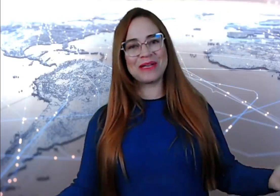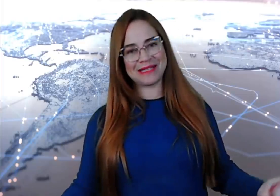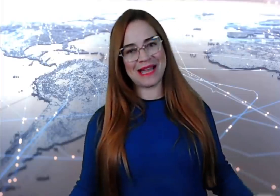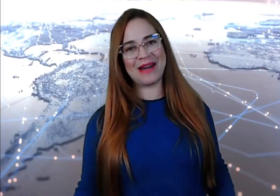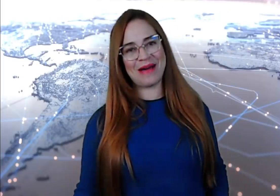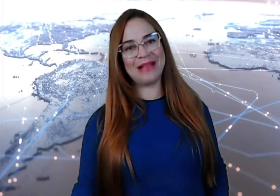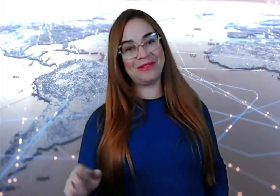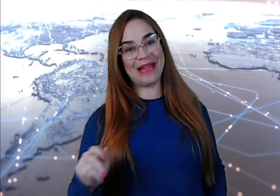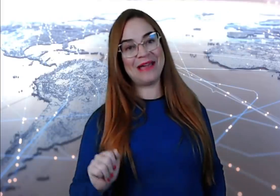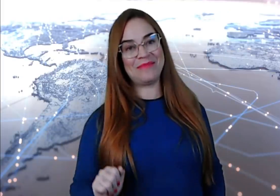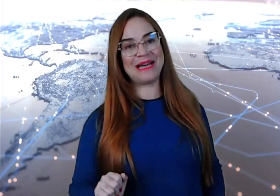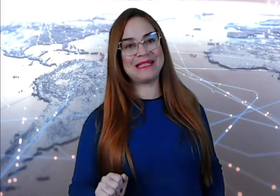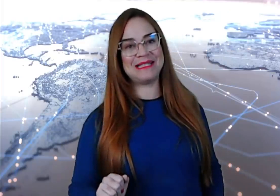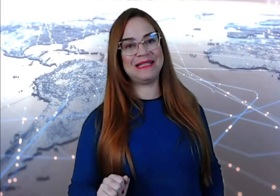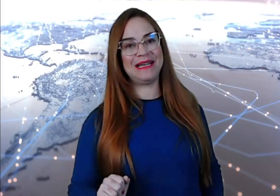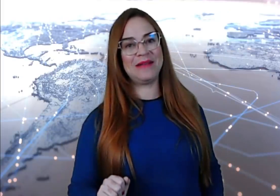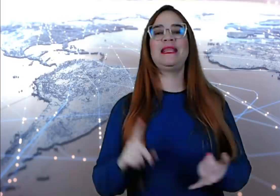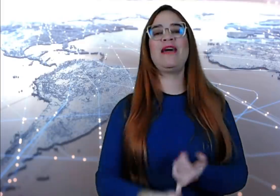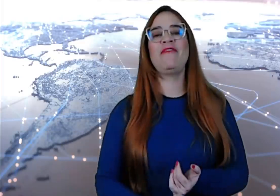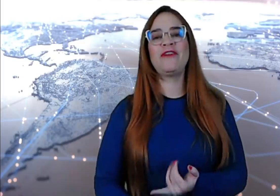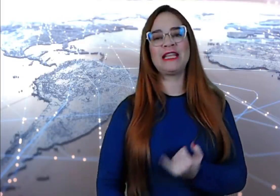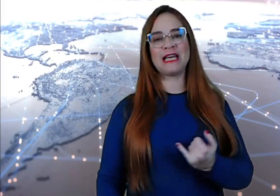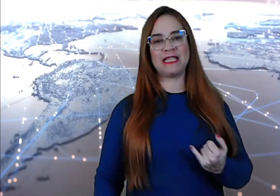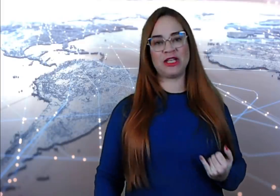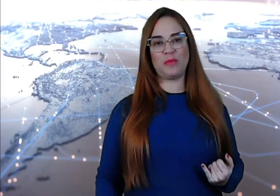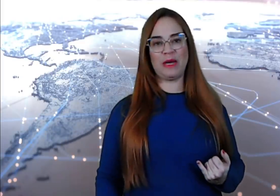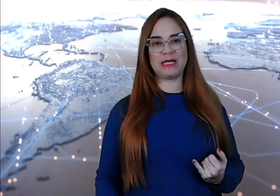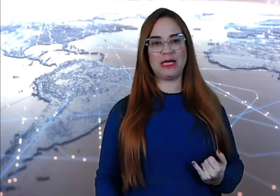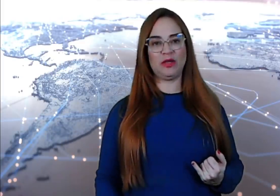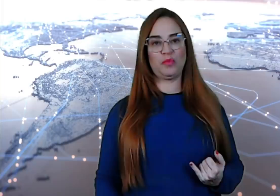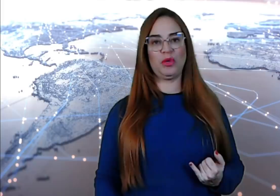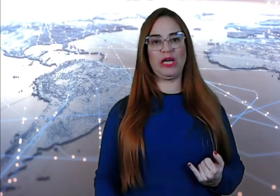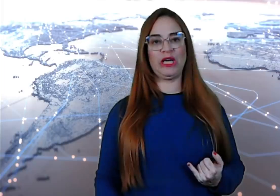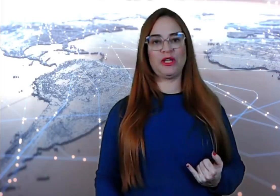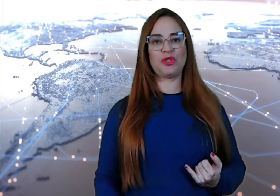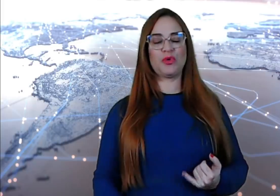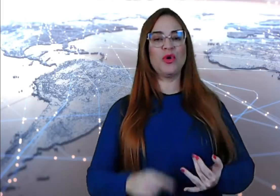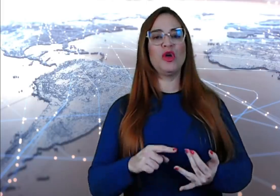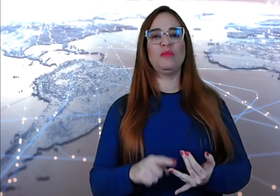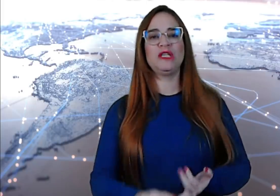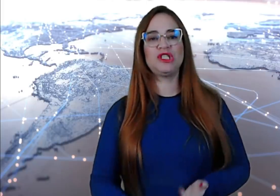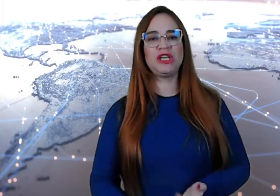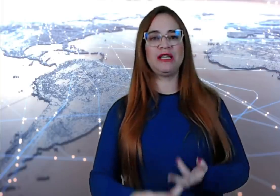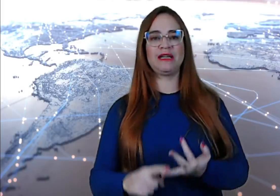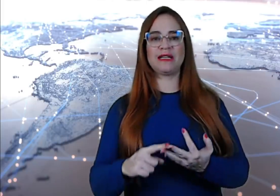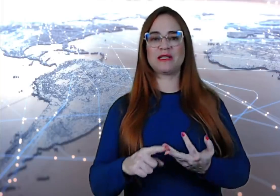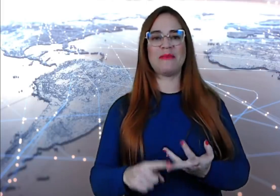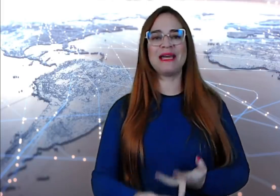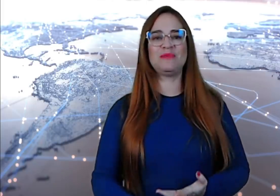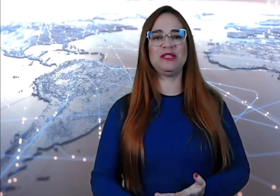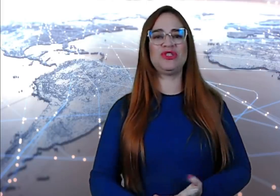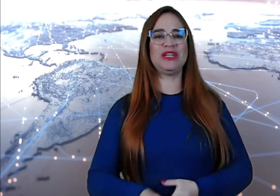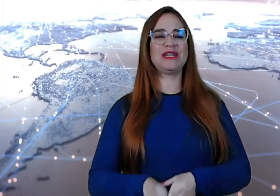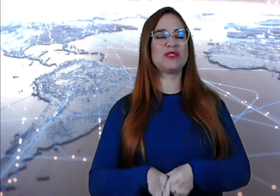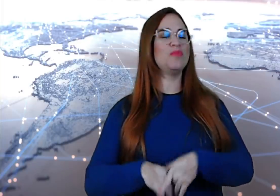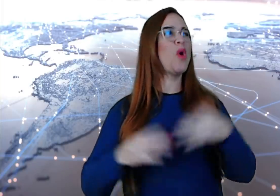está armado lá em Brasília. Teve fantasia de perseguido político, mentiras, mais mentiras,